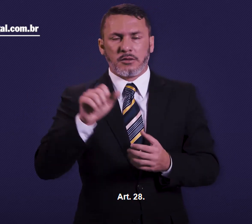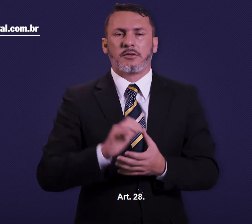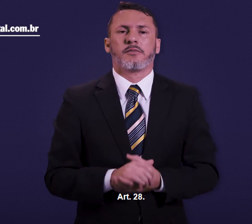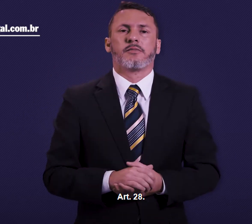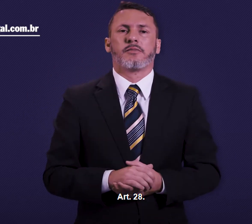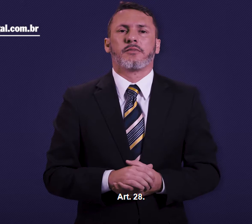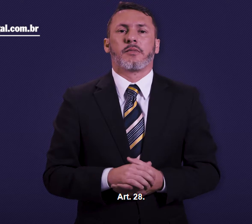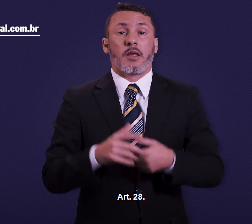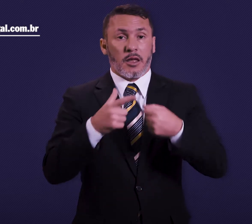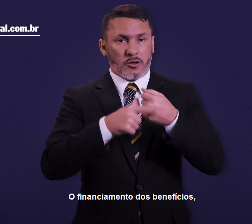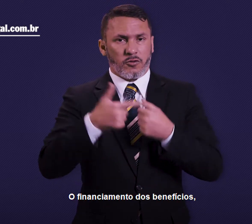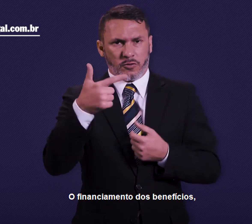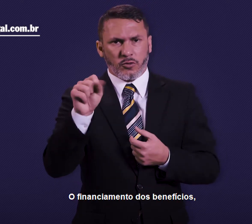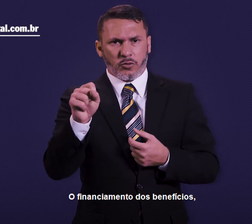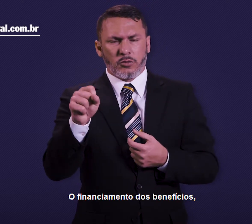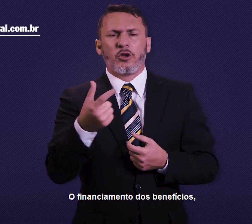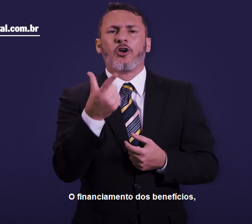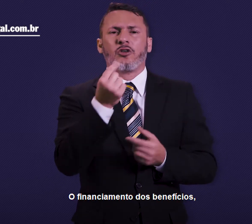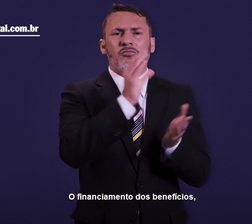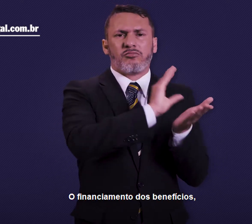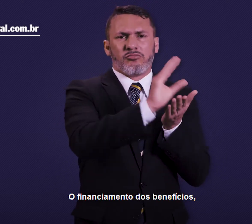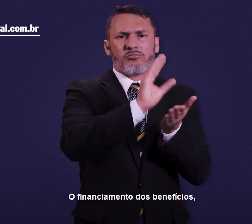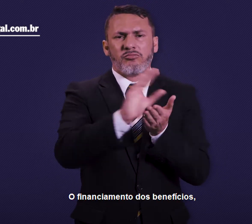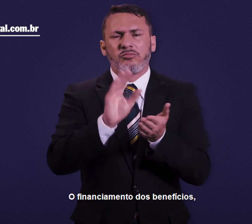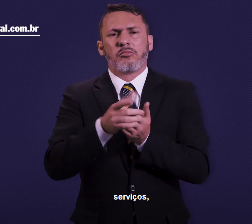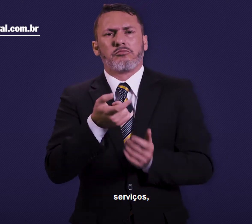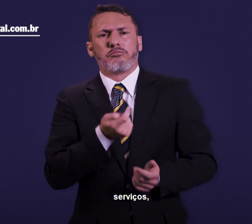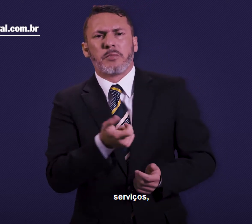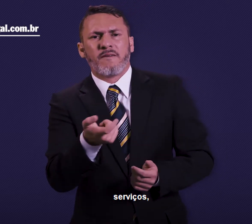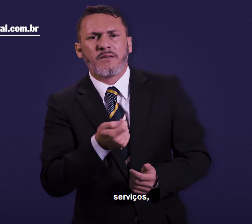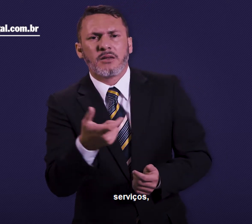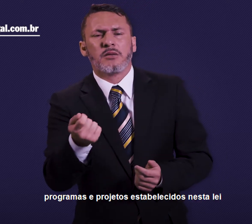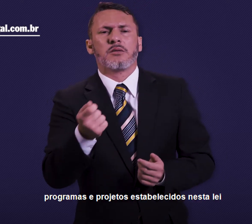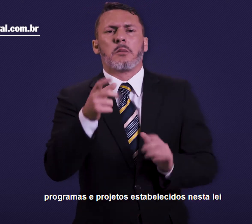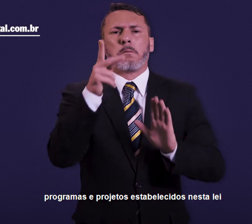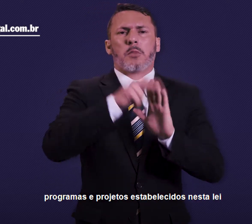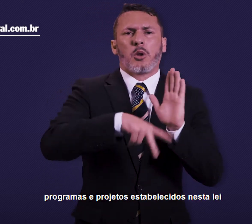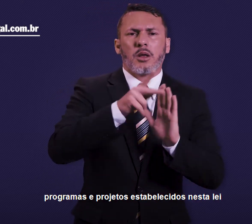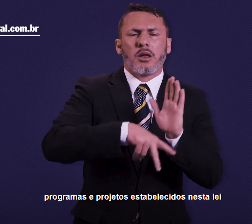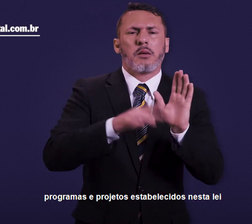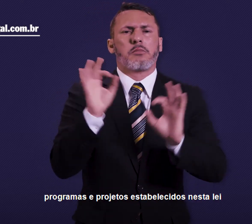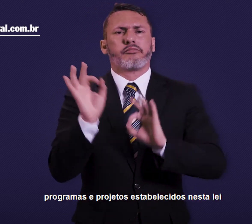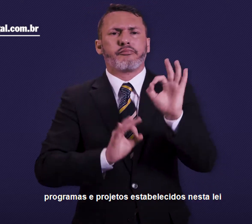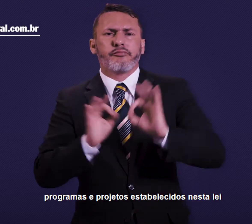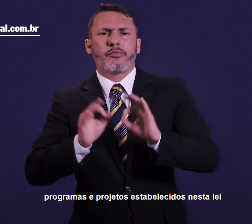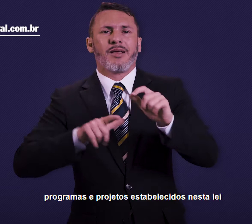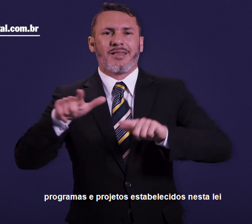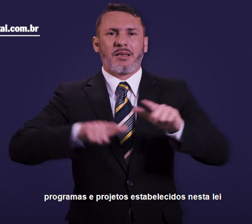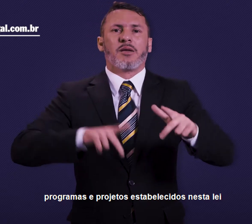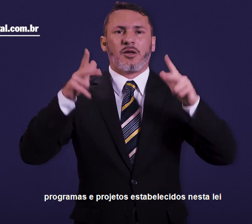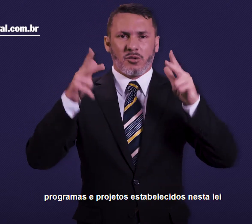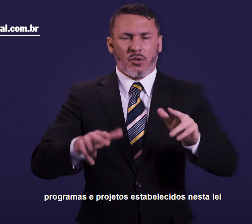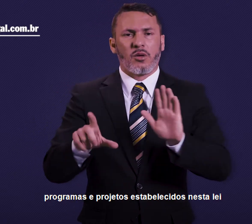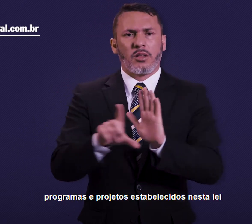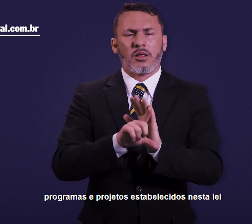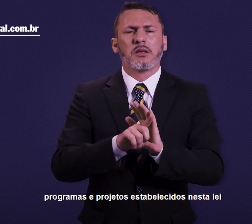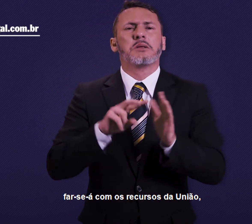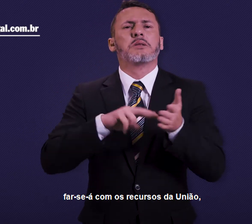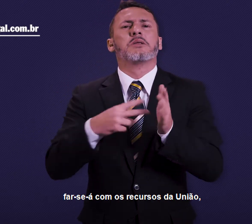Artigo 28. O financiamento de benefícios, serviços, programas e projetos estabelecidos nesta lei